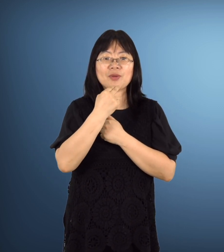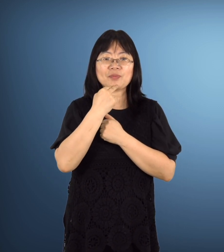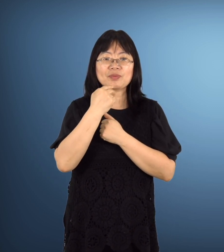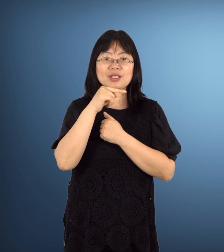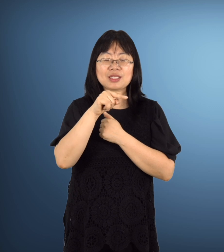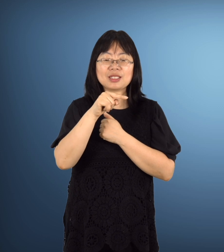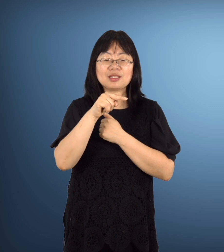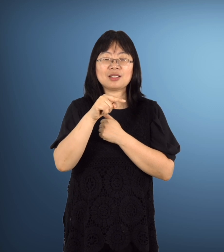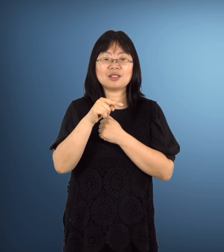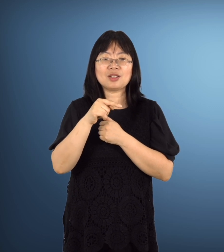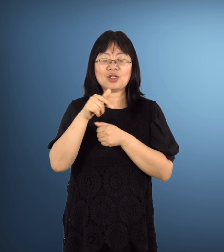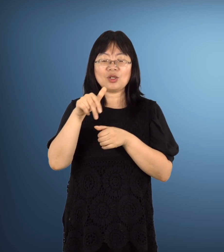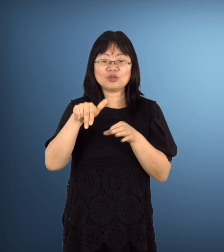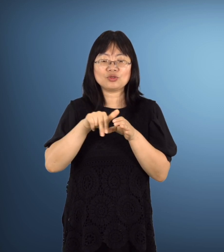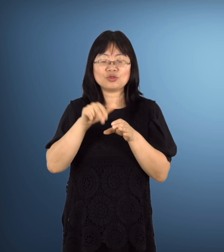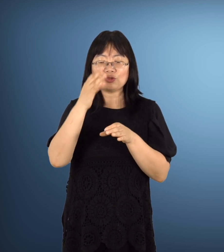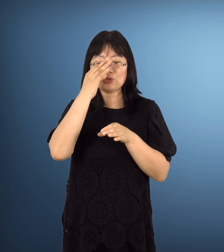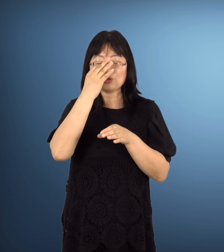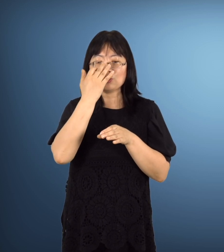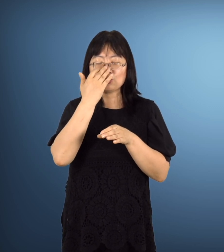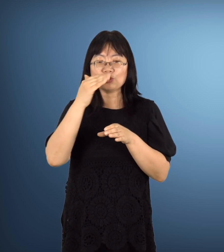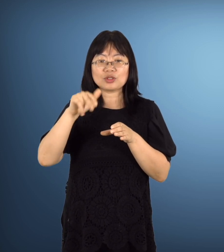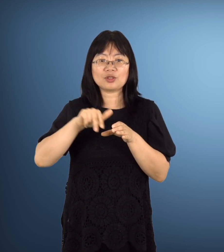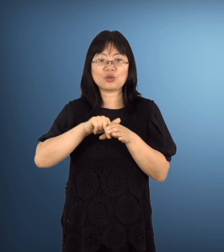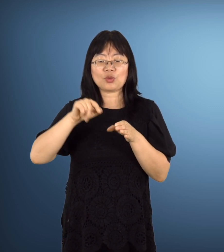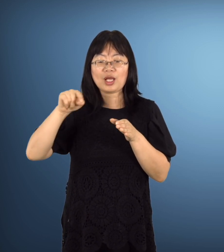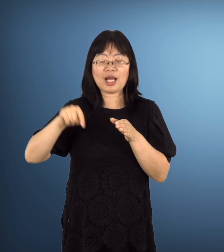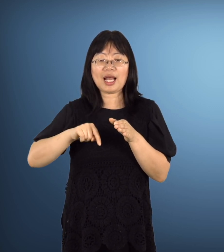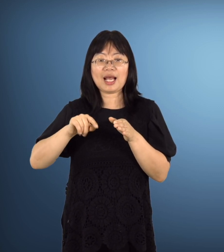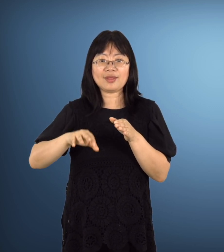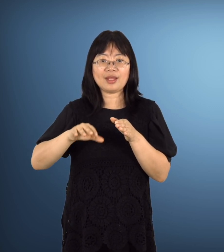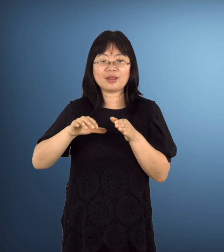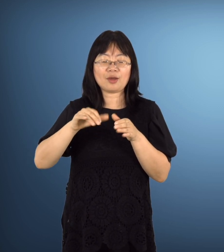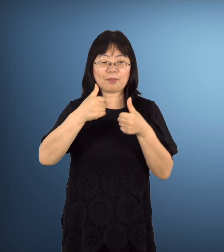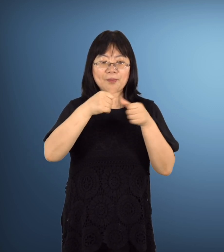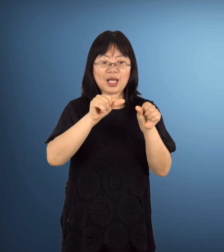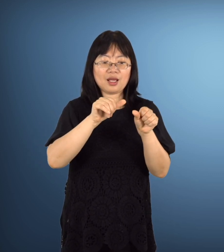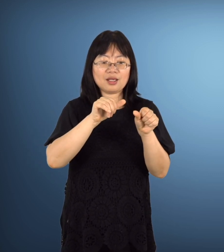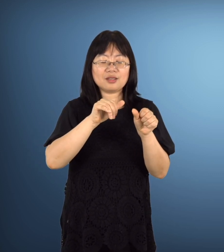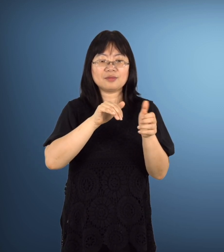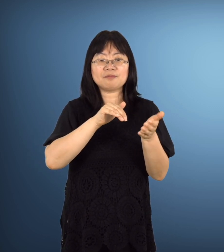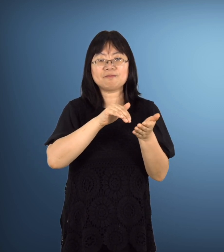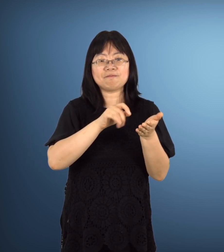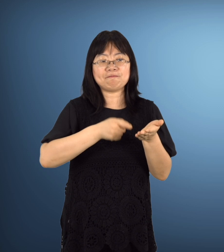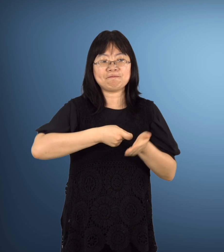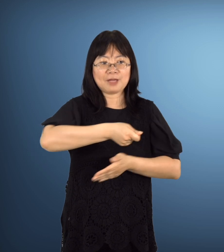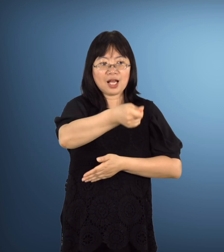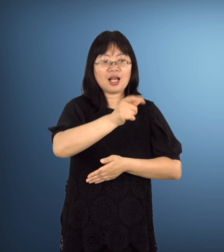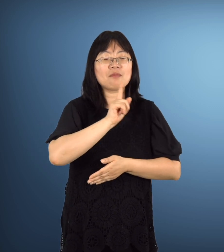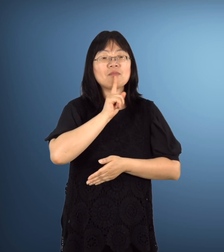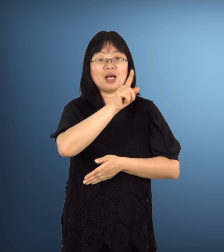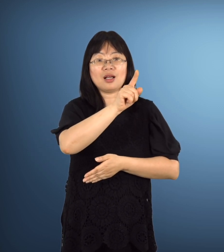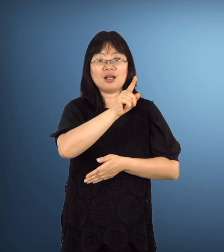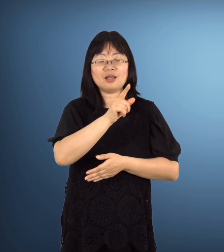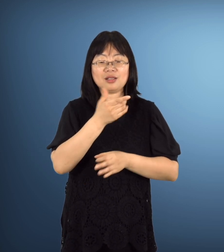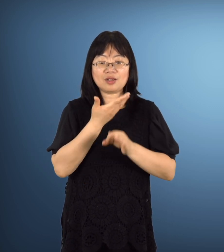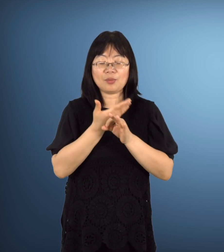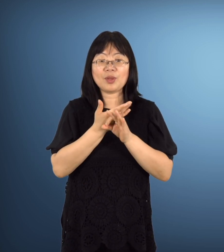화석화된 유대 종교에서 유대 공동체에서 파문했다 그 말이에요. 여러분, 파문을